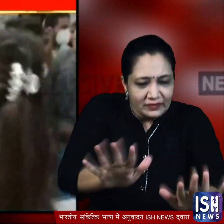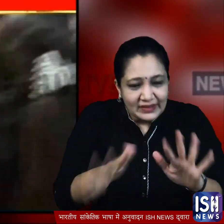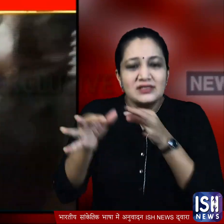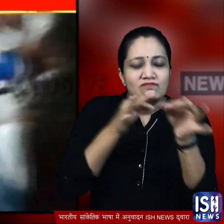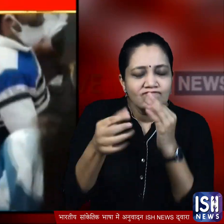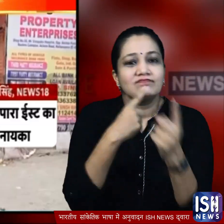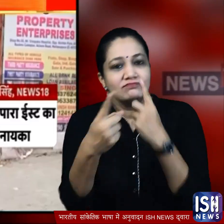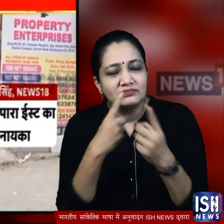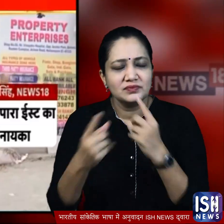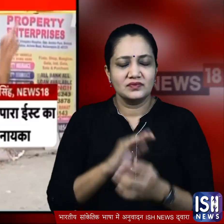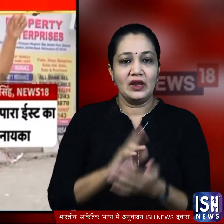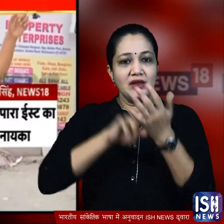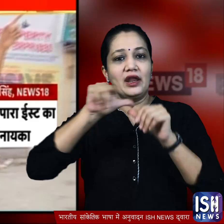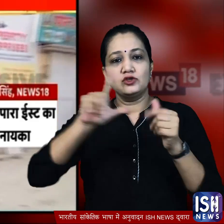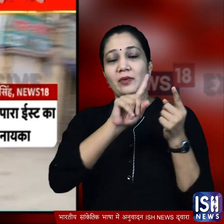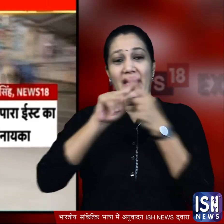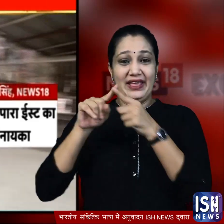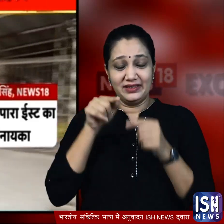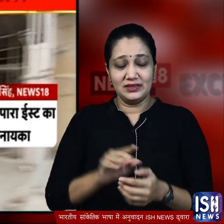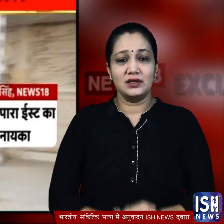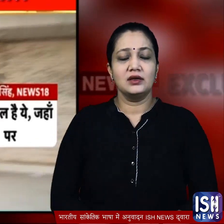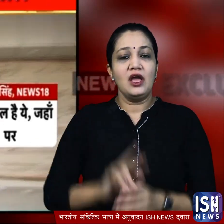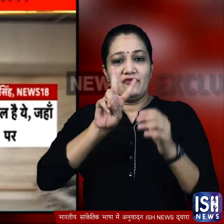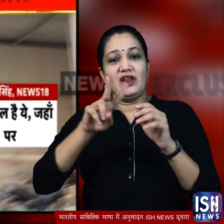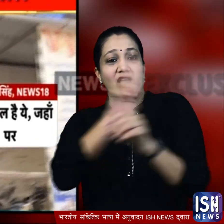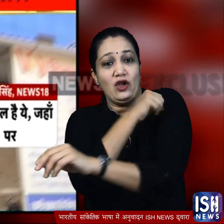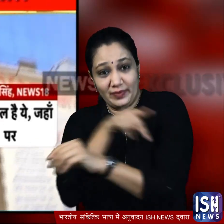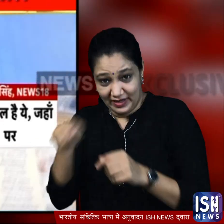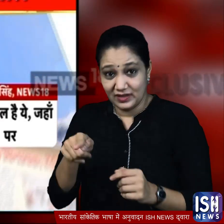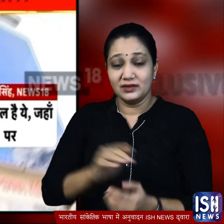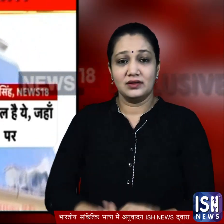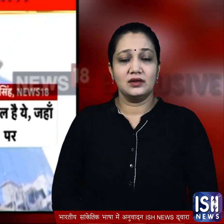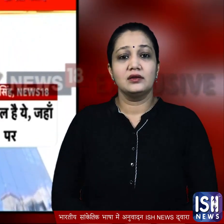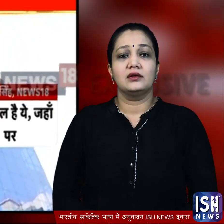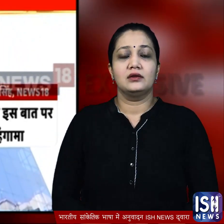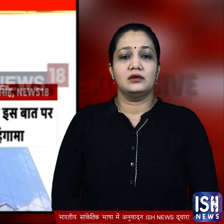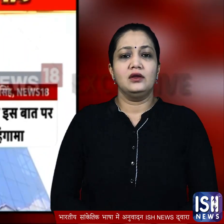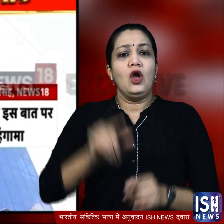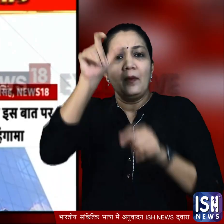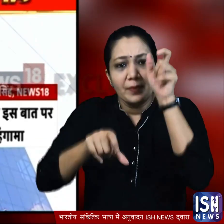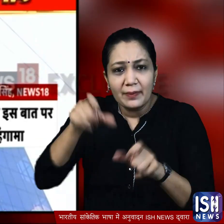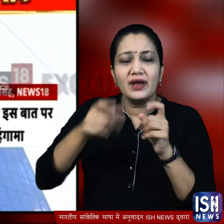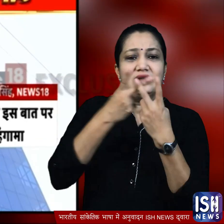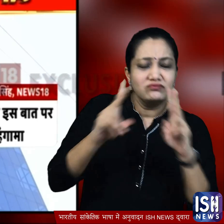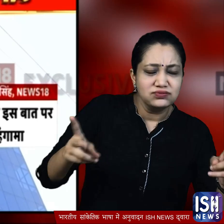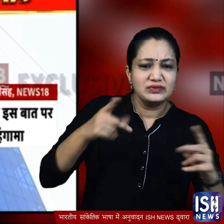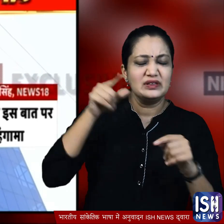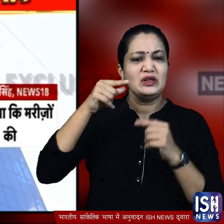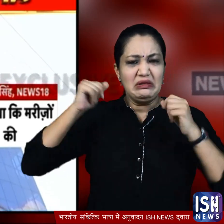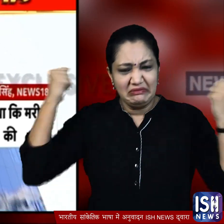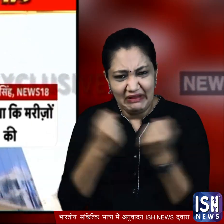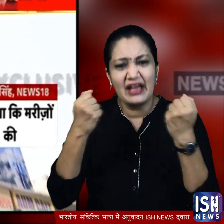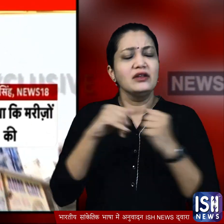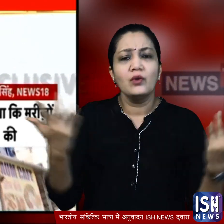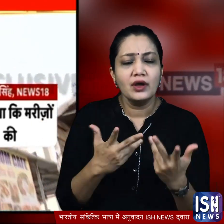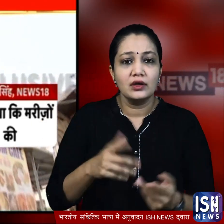की कोशिश करते रहे। नाला सुपारा ईस्ट का विनायका अस्पताल है ये, जहां पर लोगों ने इस बात को लेकर हंगामा